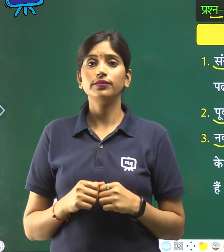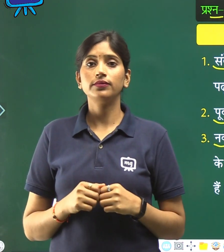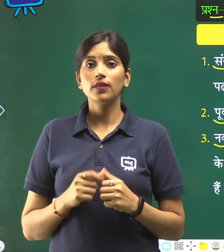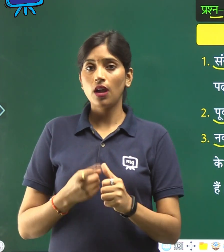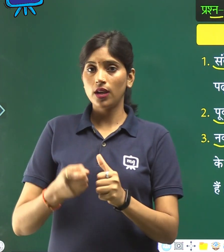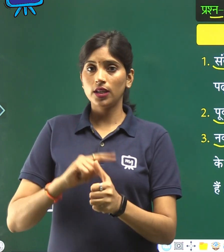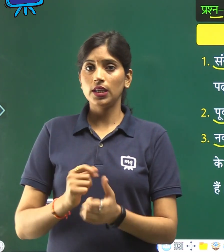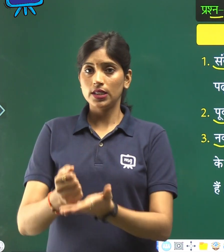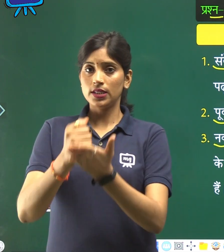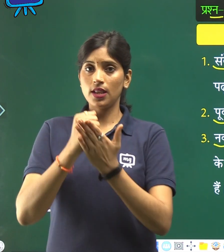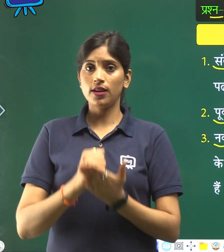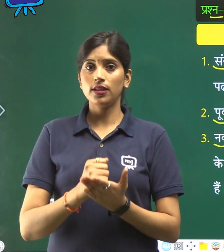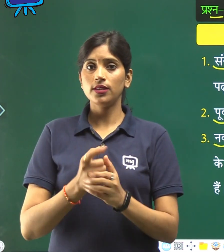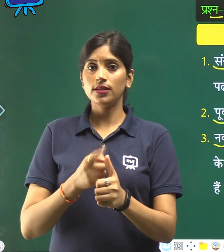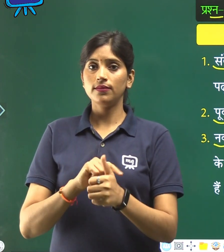की सहायता से